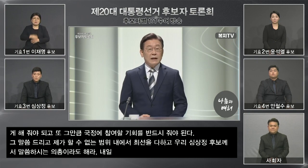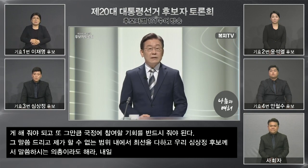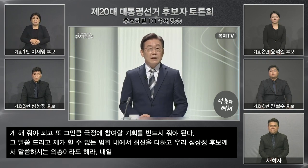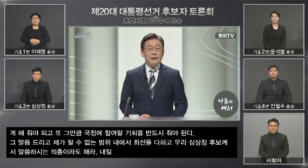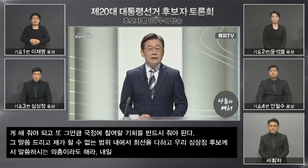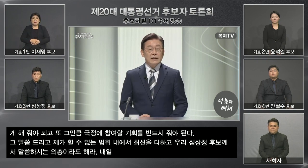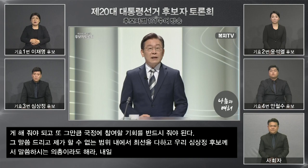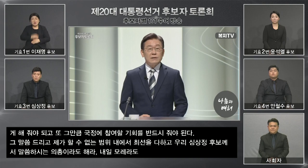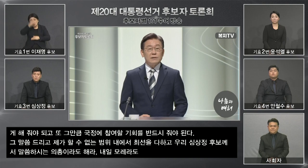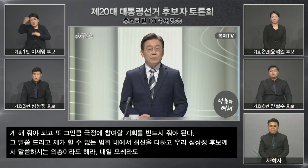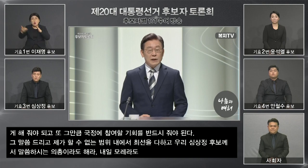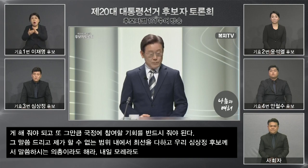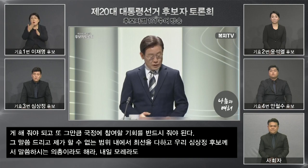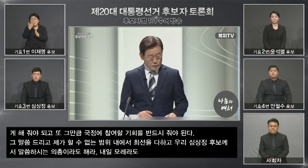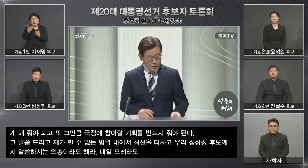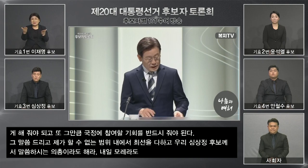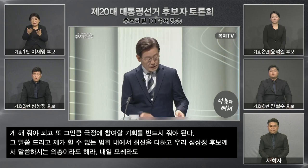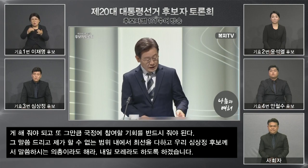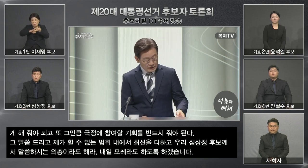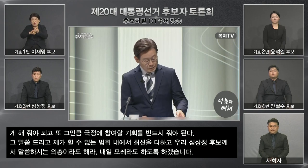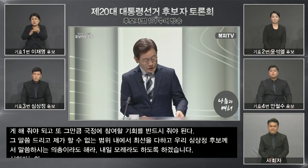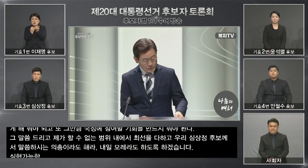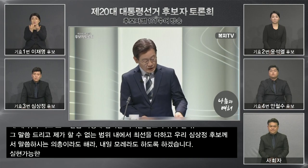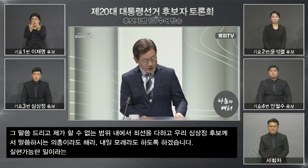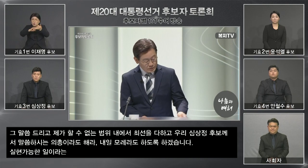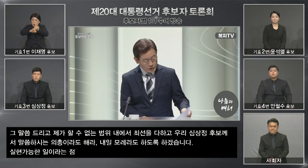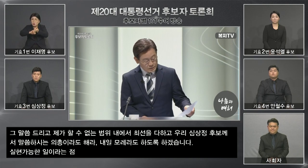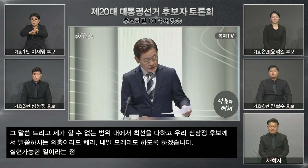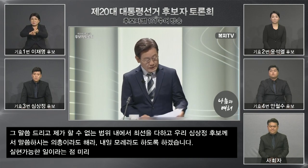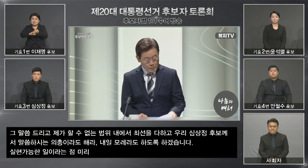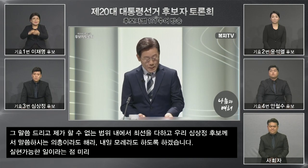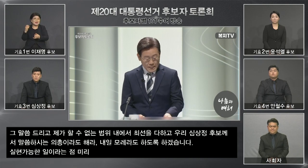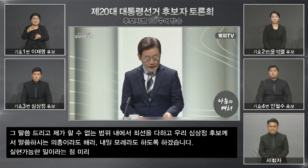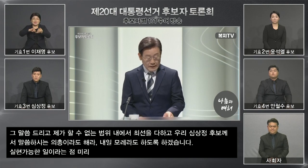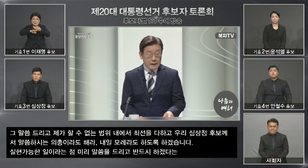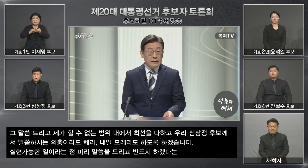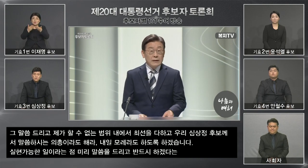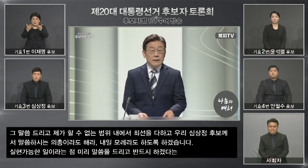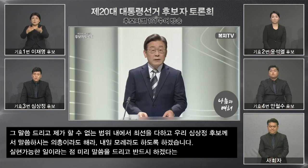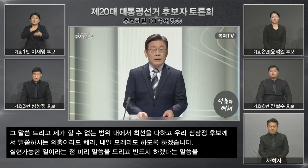실현 가능한 일이라는 점 말씀드리고 반드시 하겠다는 말씀을 다시 한번 드립니다.